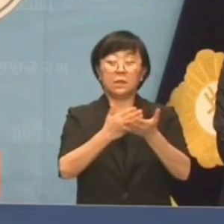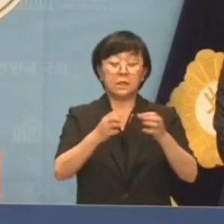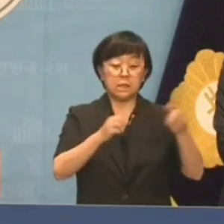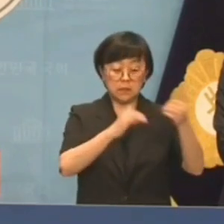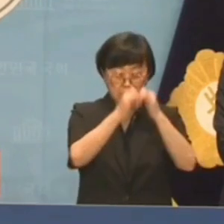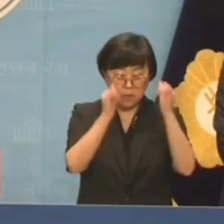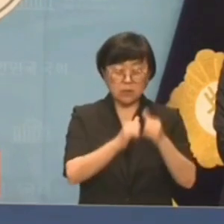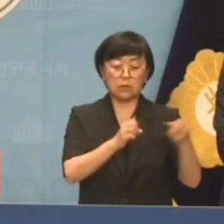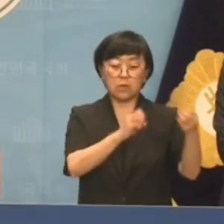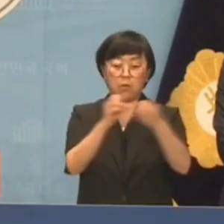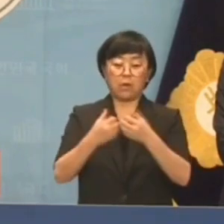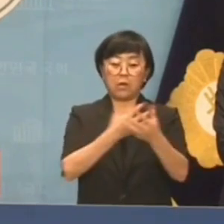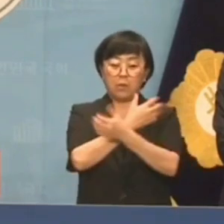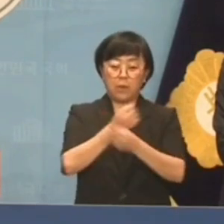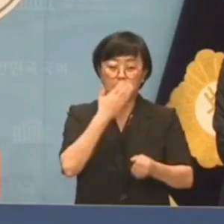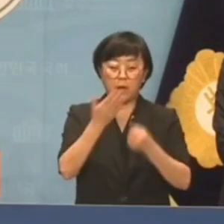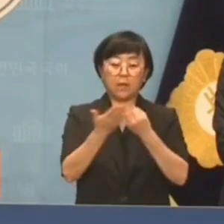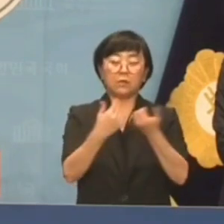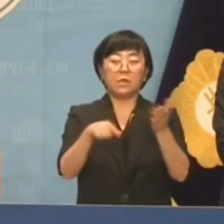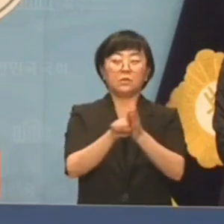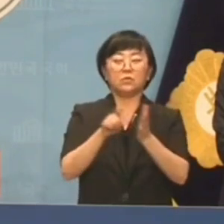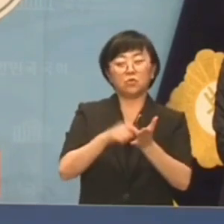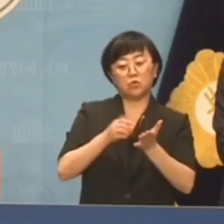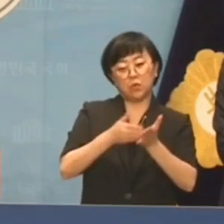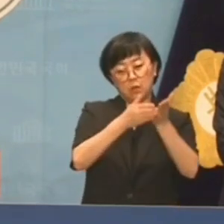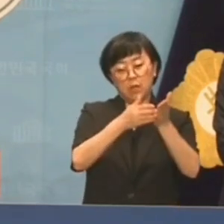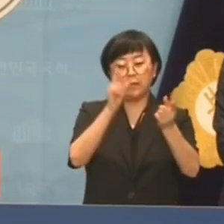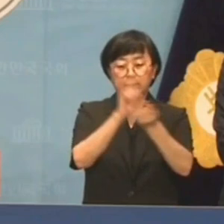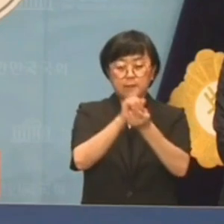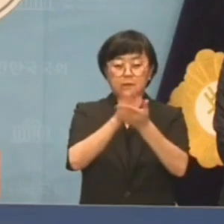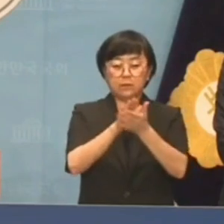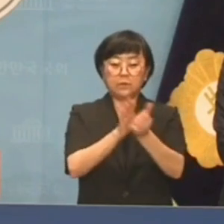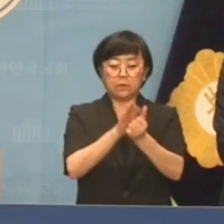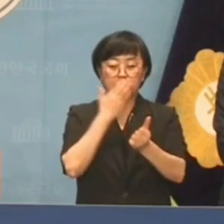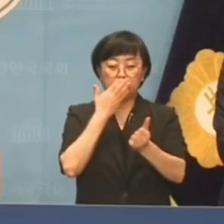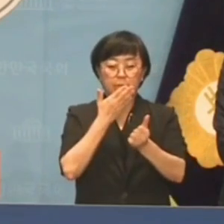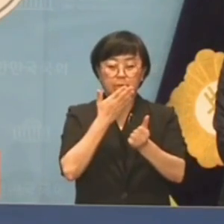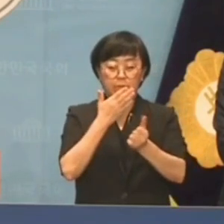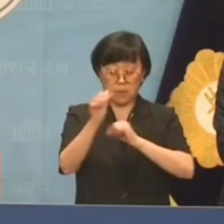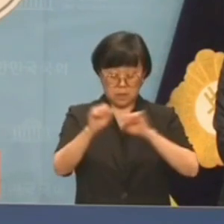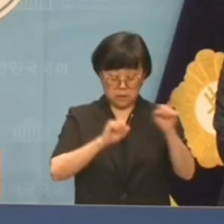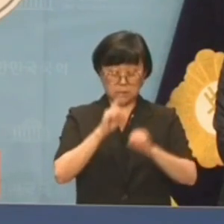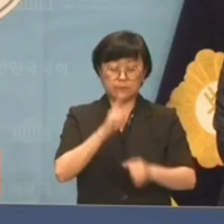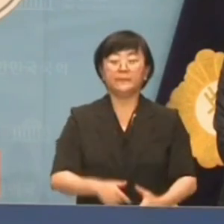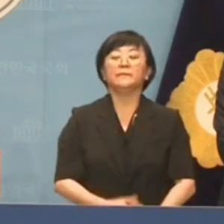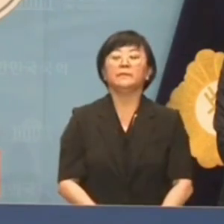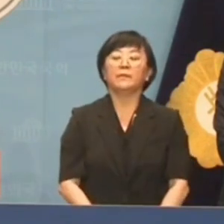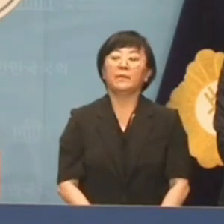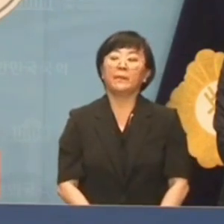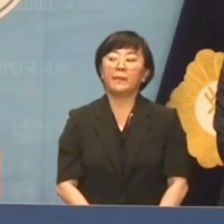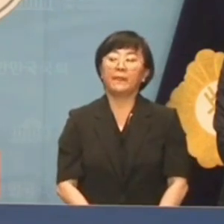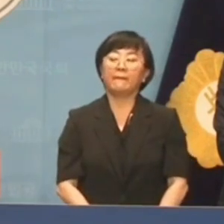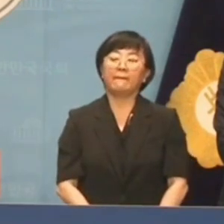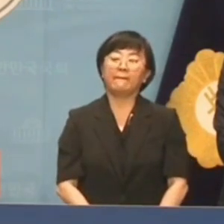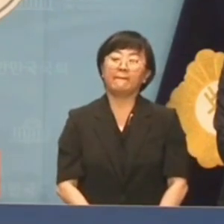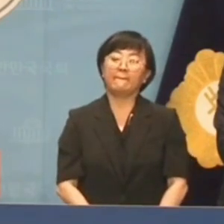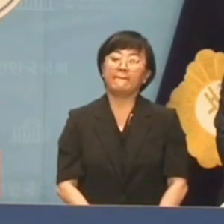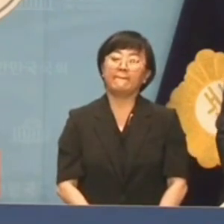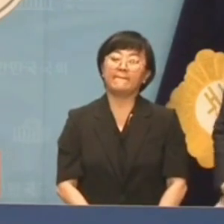대화와 사회적 협약이 체결될 수 있도록 촉구하고 직접 지원하는 활동을 추진할 것이다.